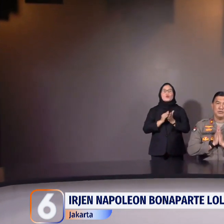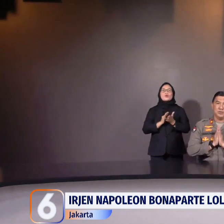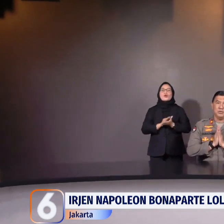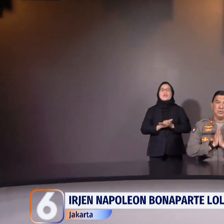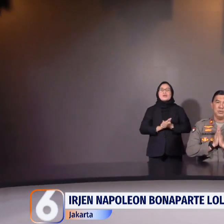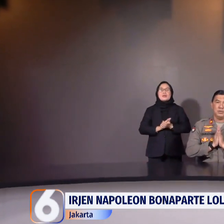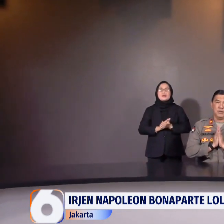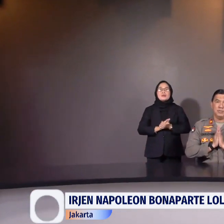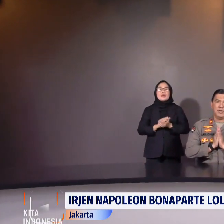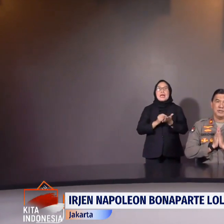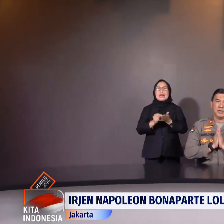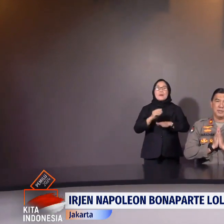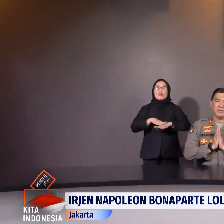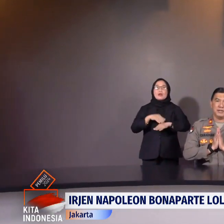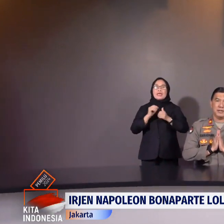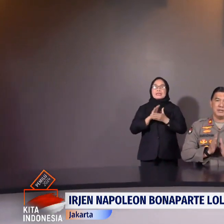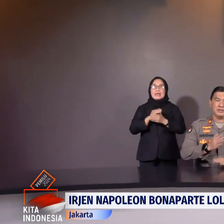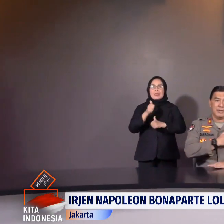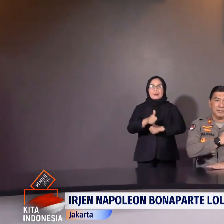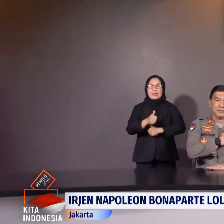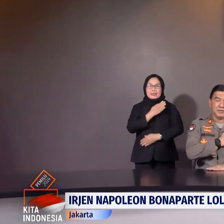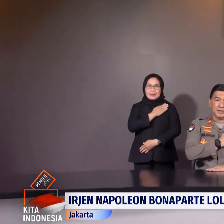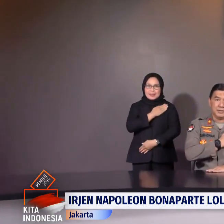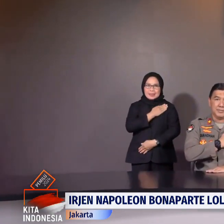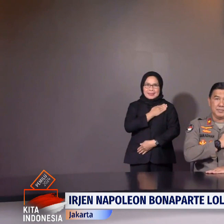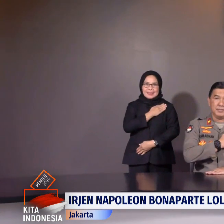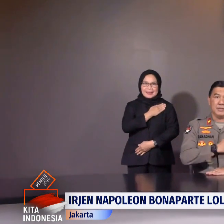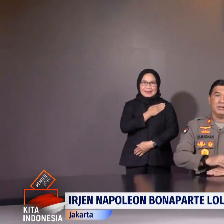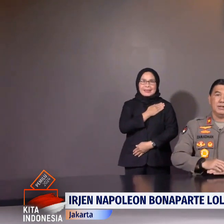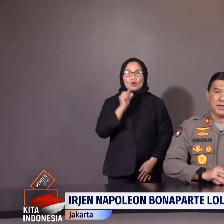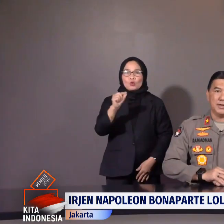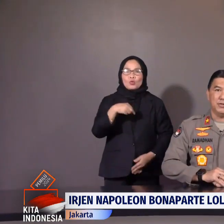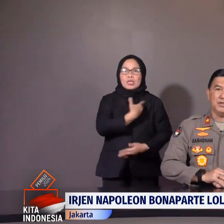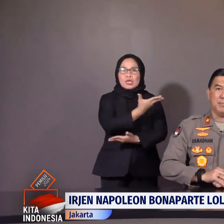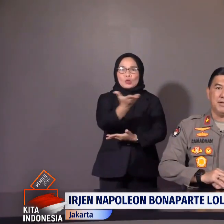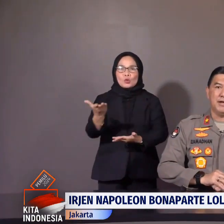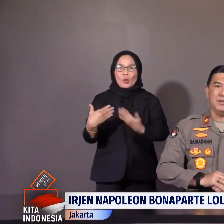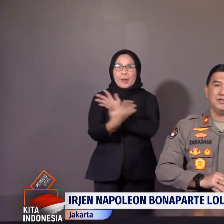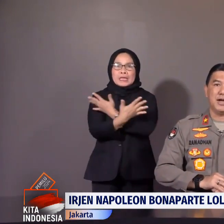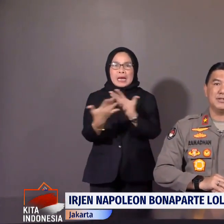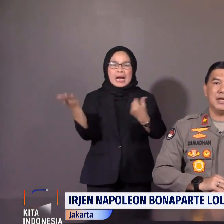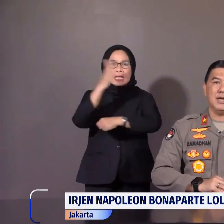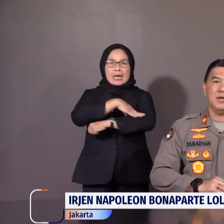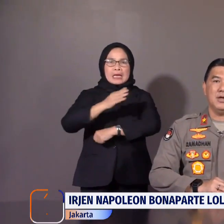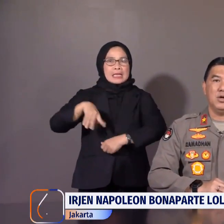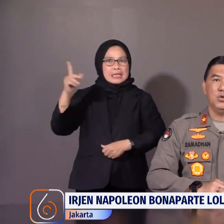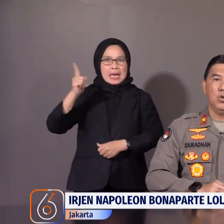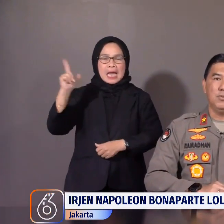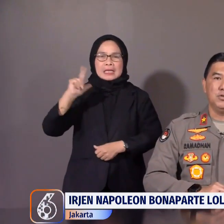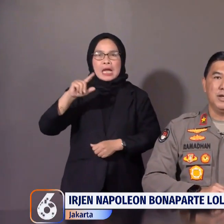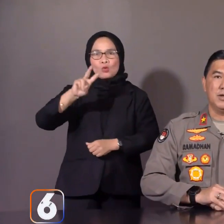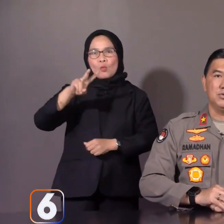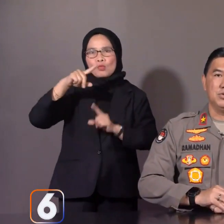menjabat Irwan sum Polri Komjen Ahmad dofiri dengan 4 anggota berpangkat Irjen menyidangkan pelanggar